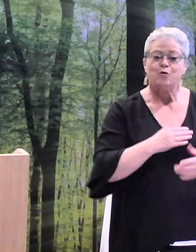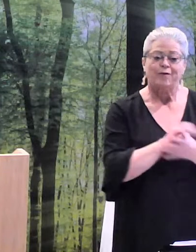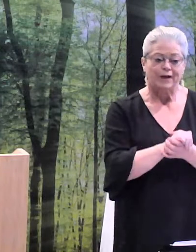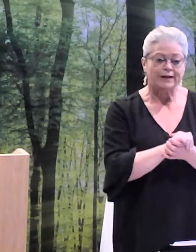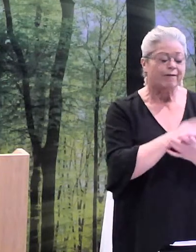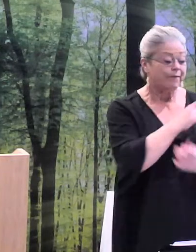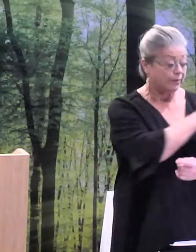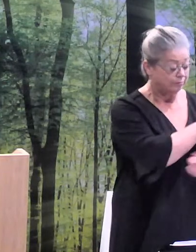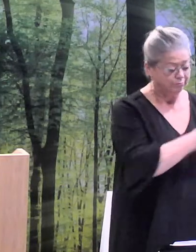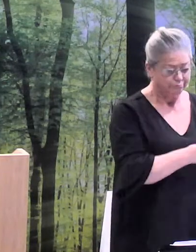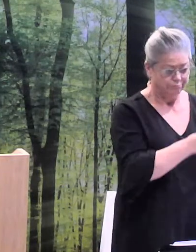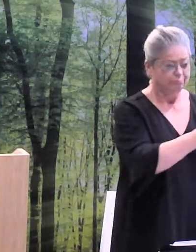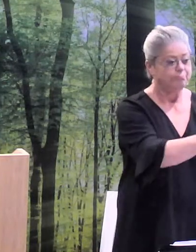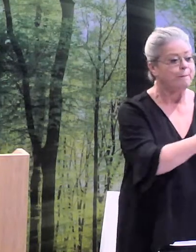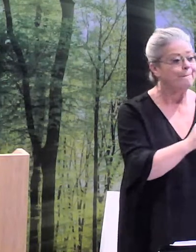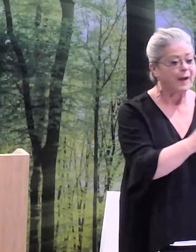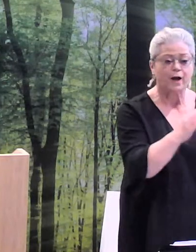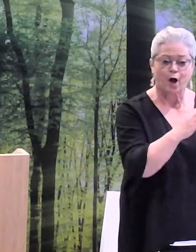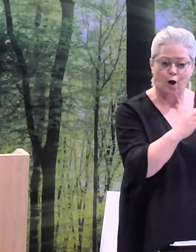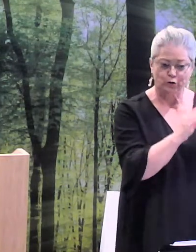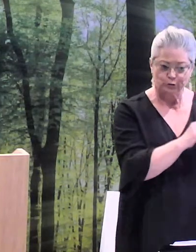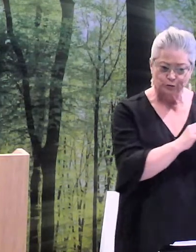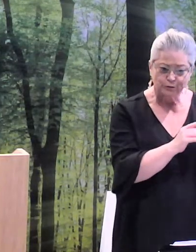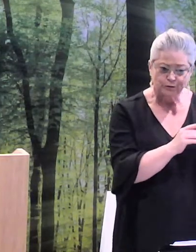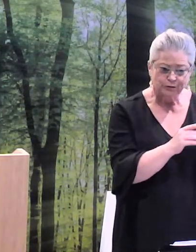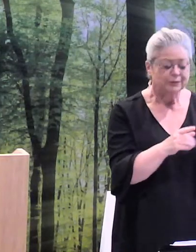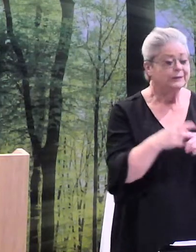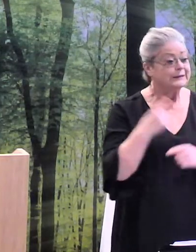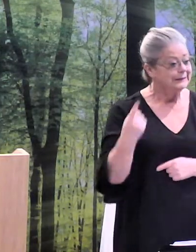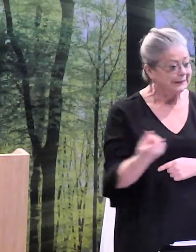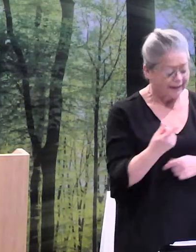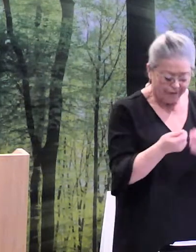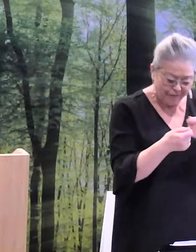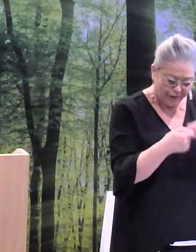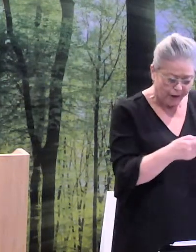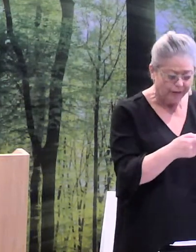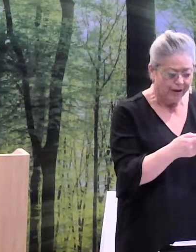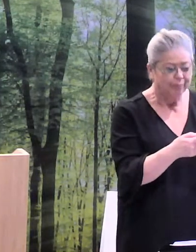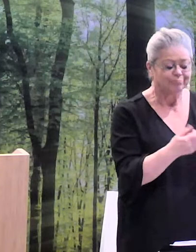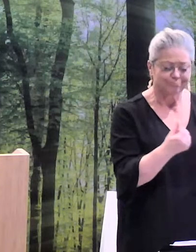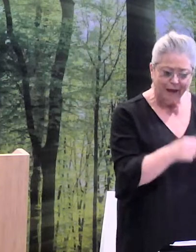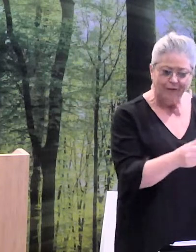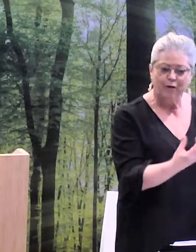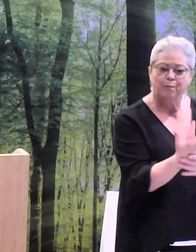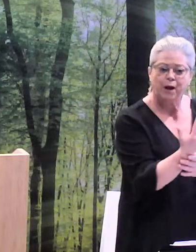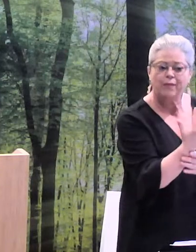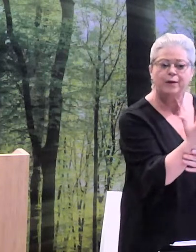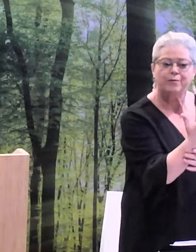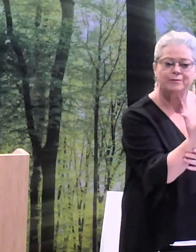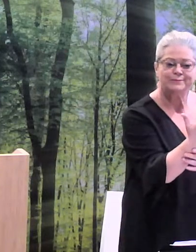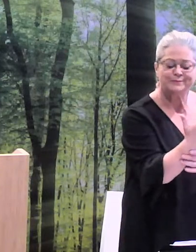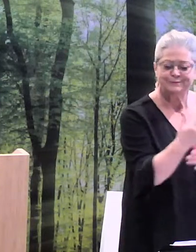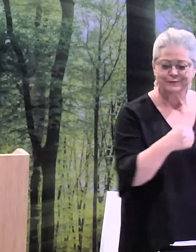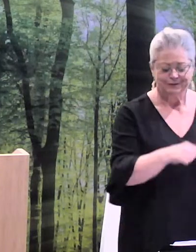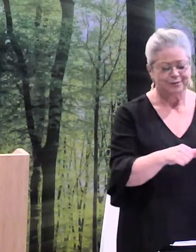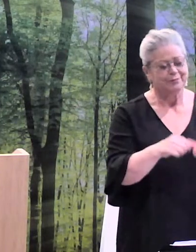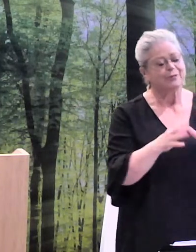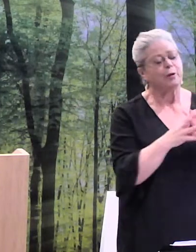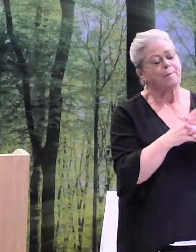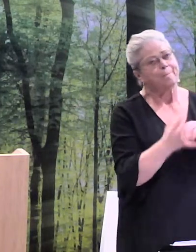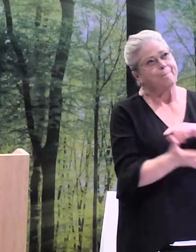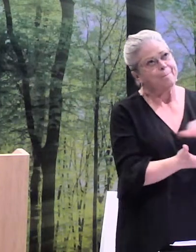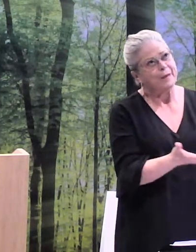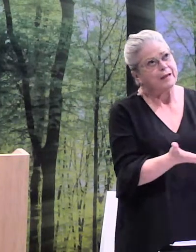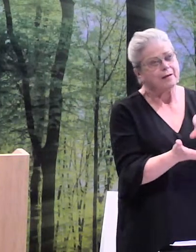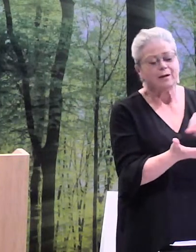van Hendrik deze kaars mee naar huis, zodat ze steeds weer een vlammetje bij Hendrik kunnen laten branden en hem zo in hun midden